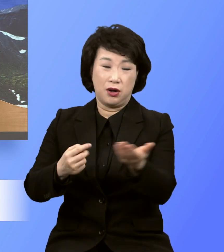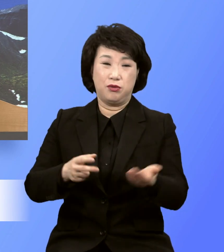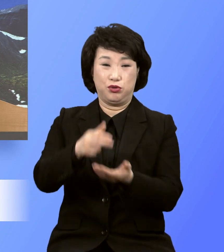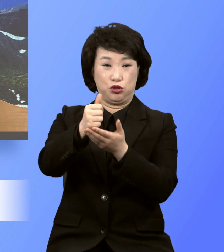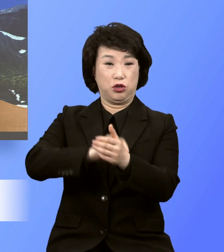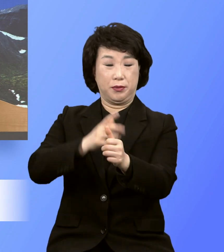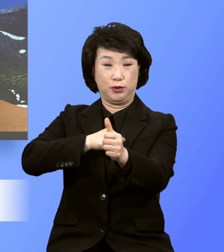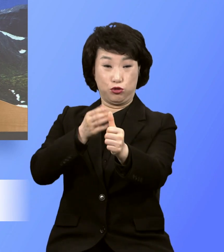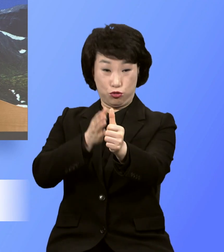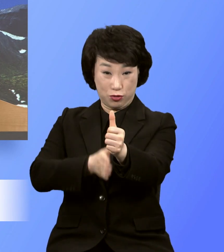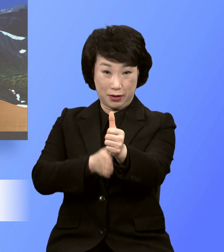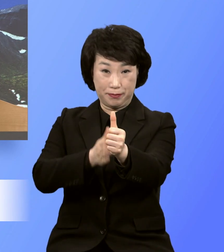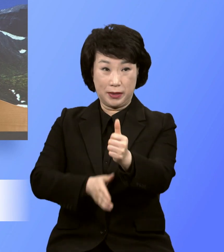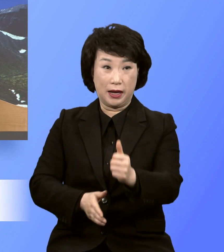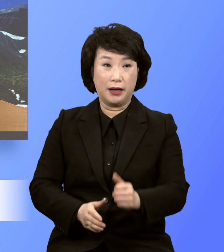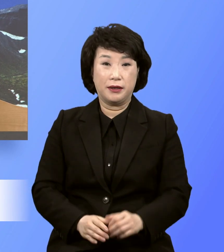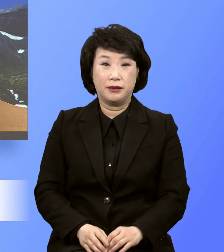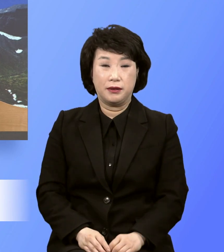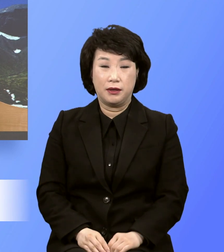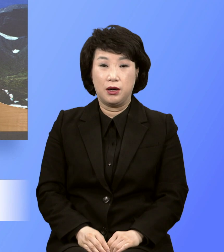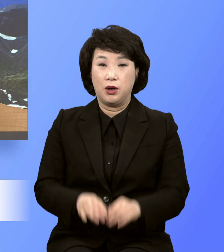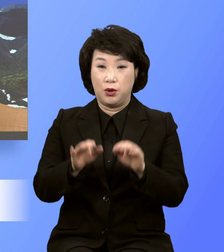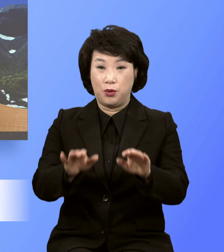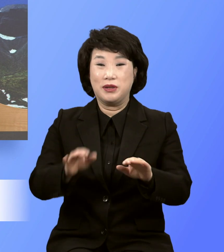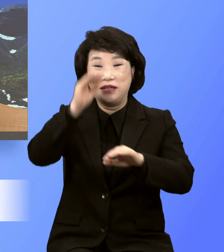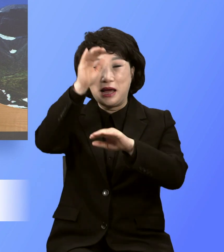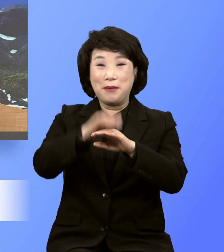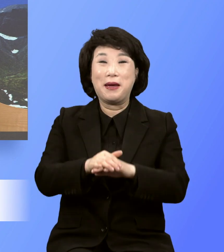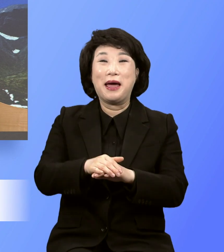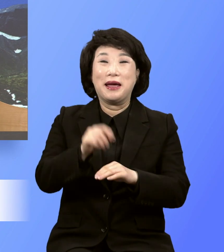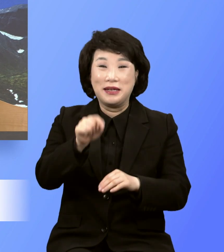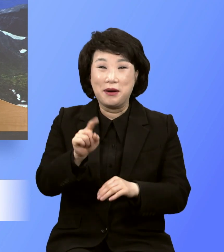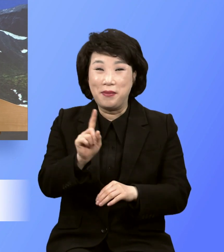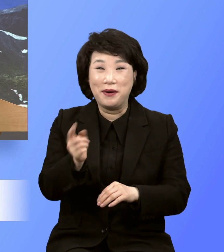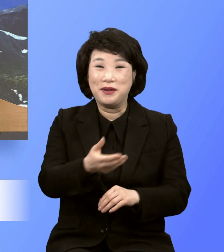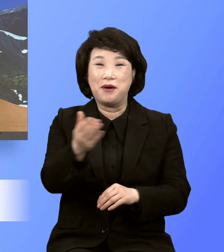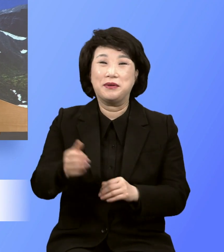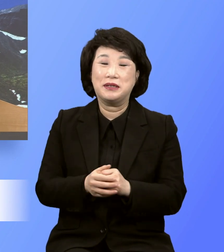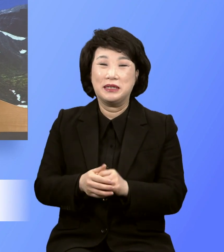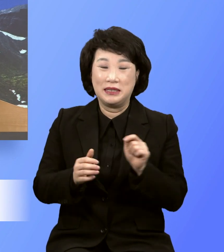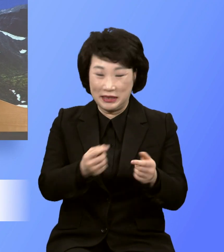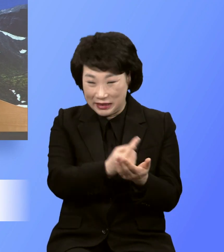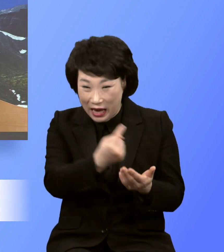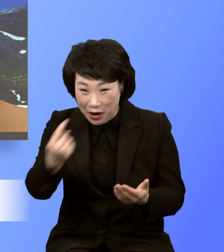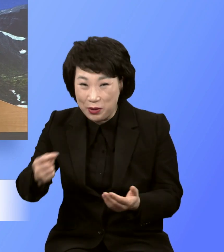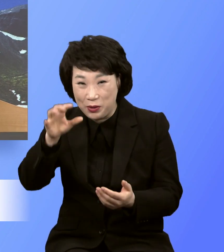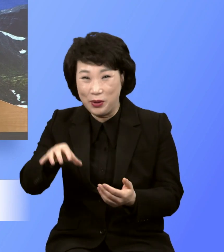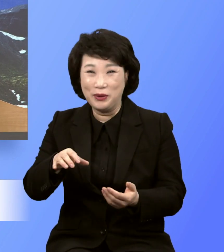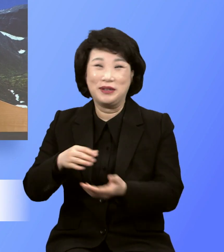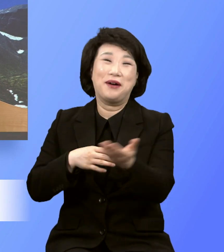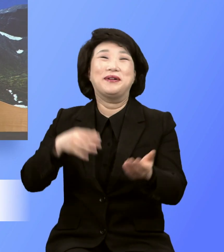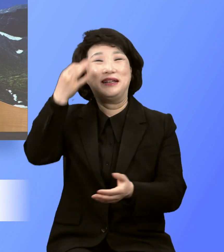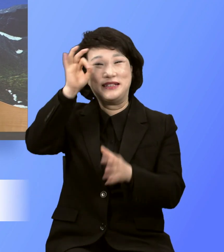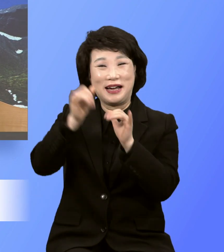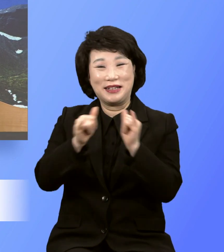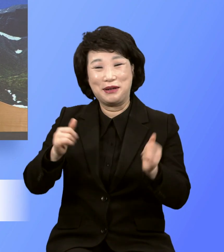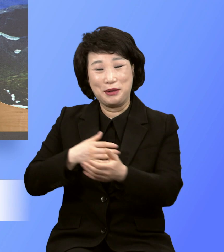주님의 이름으로 축원합니다. 오늘 예배하는 것이 그곳이라고 인정하시면 아멘 합시다.